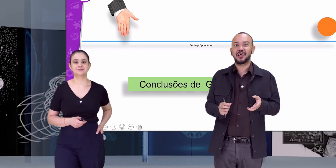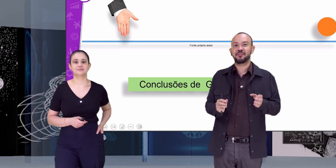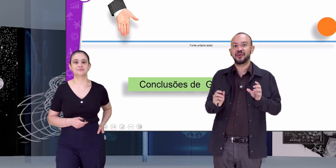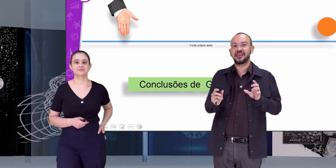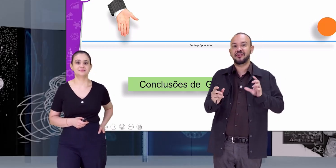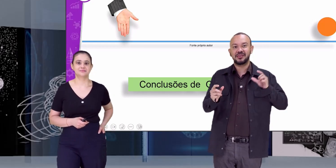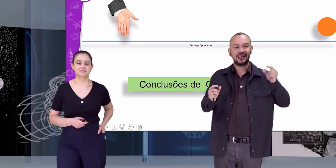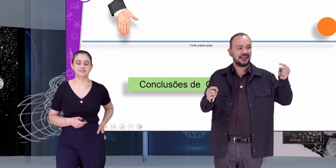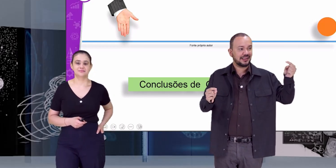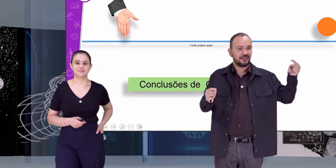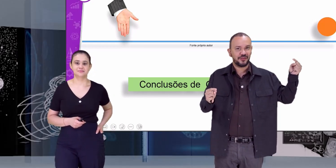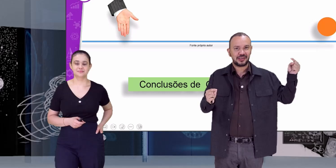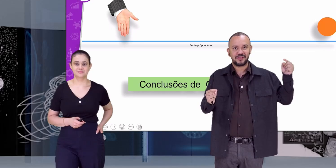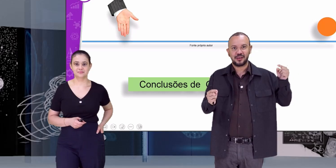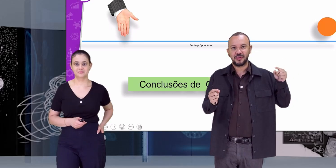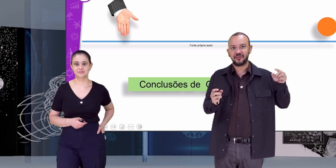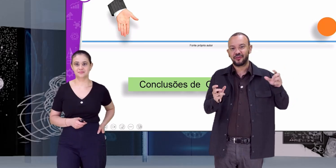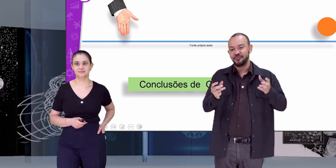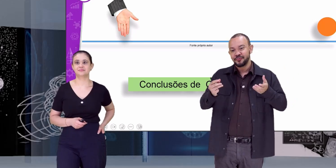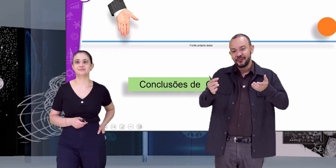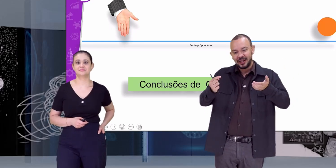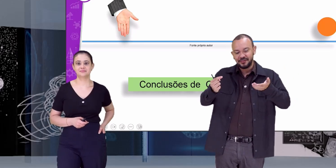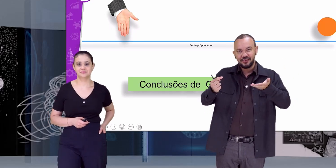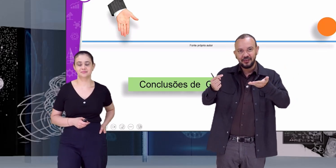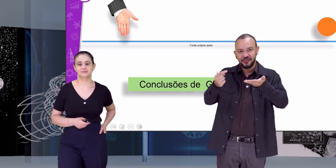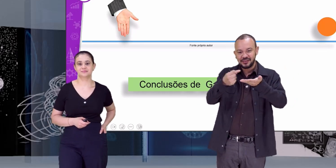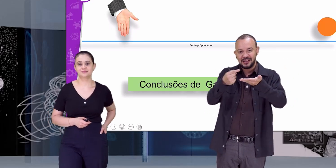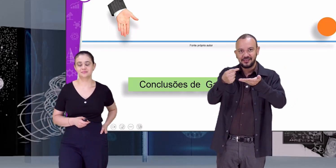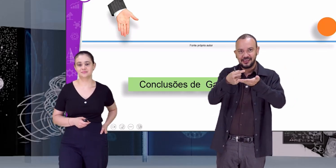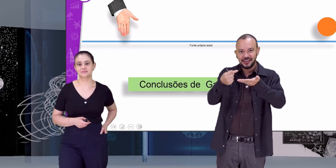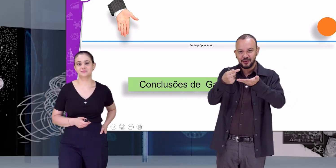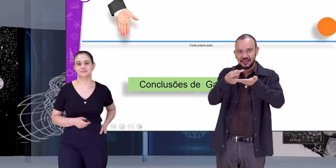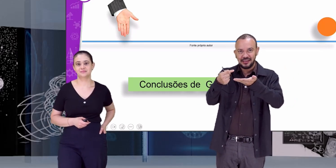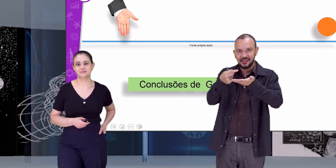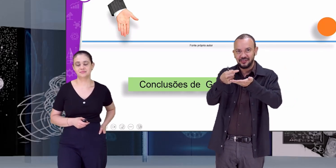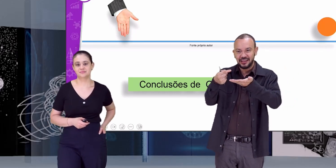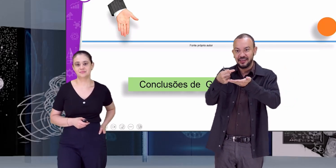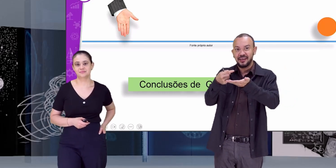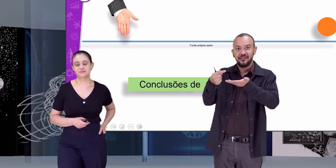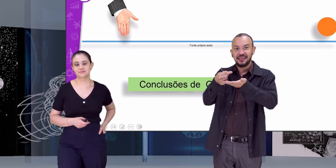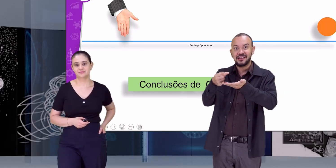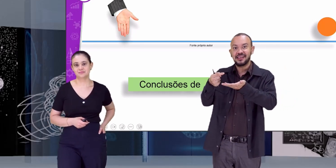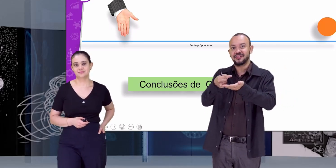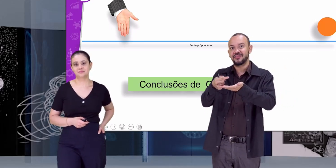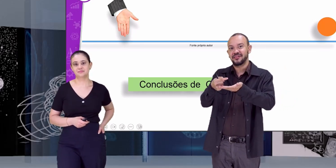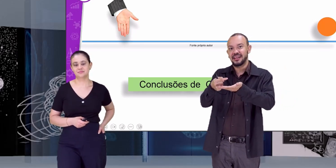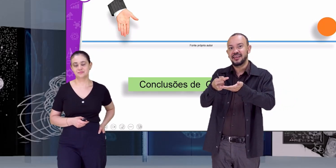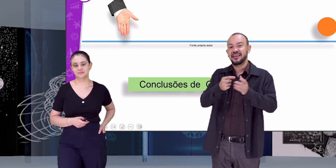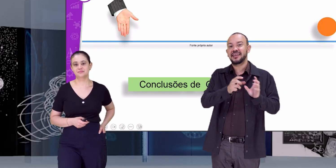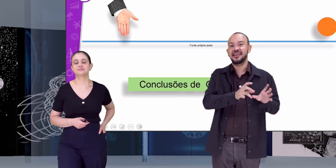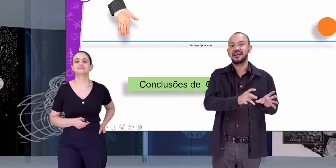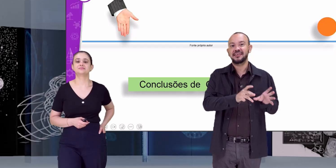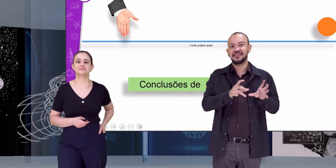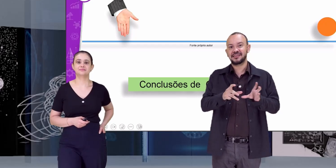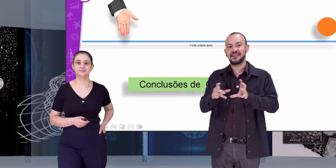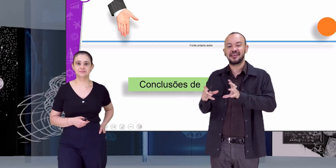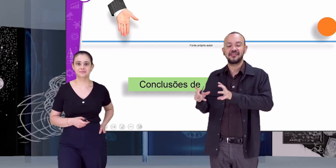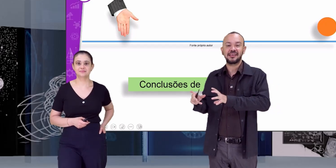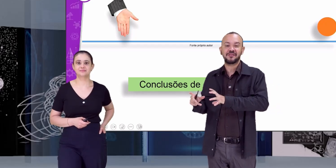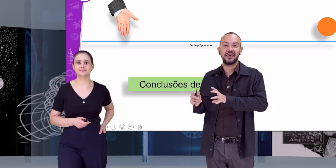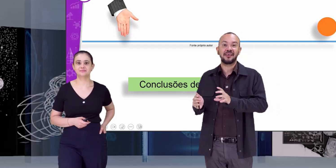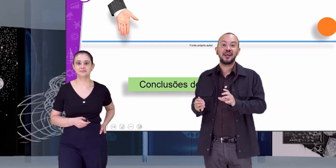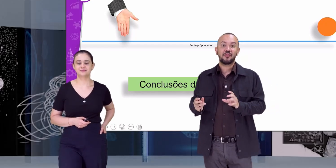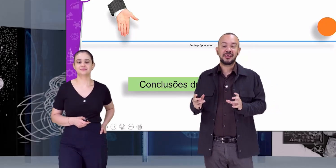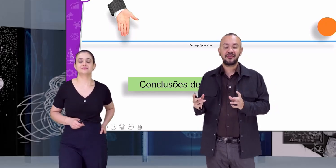parava, é porque você, além da força que você aplicou, haveria uma força resultante, mas seria o quê? O atrito, né? Que iria